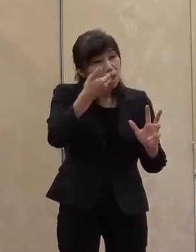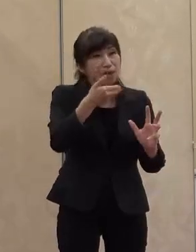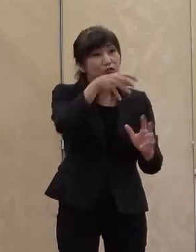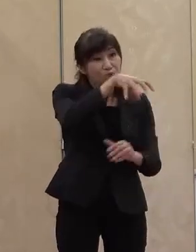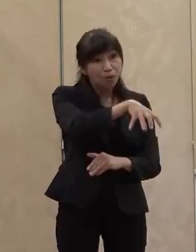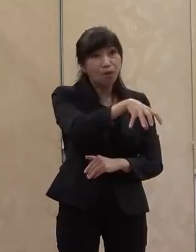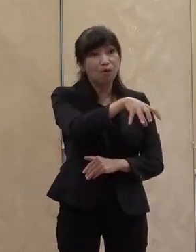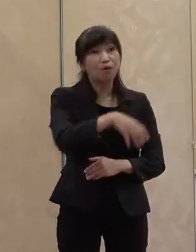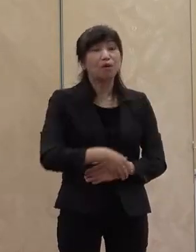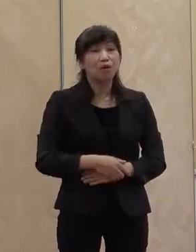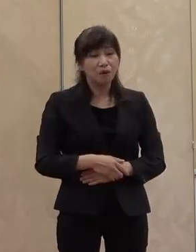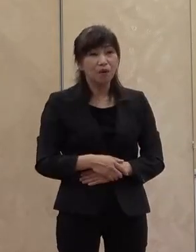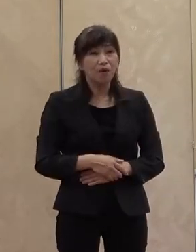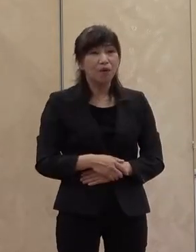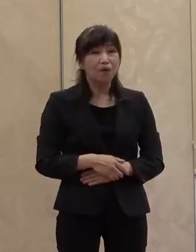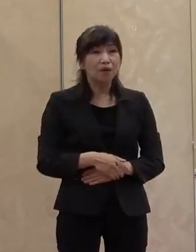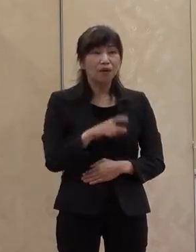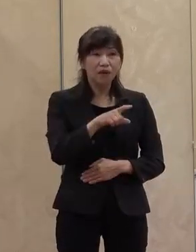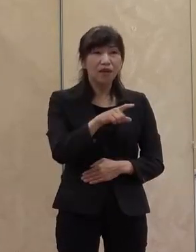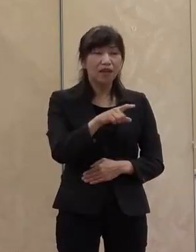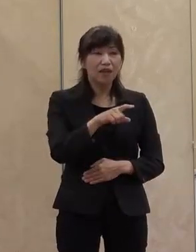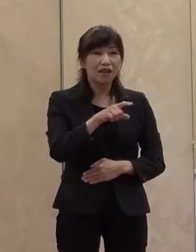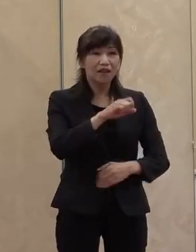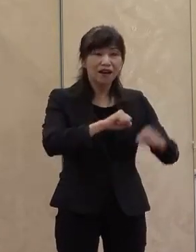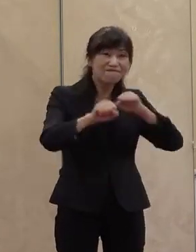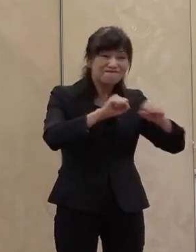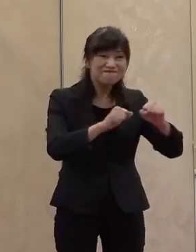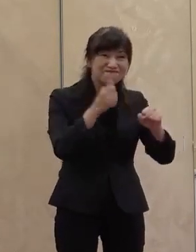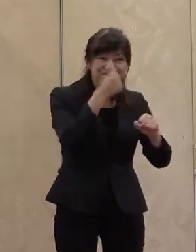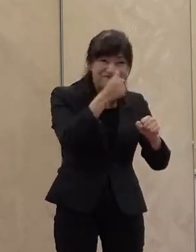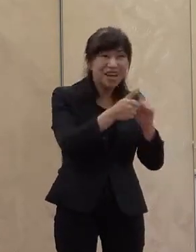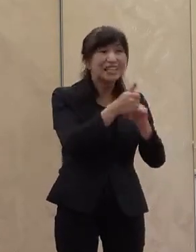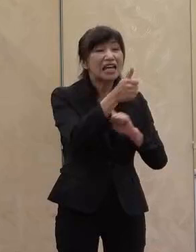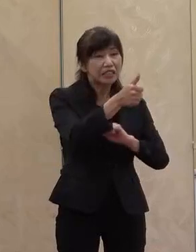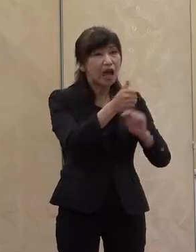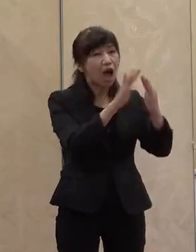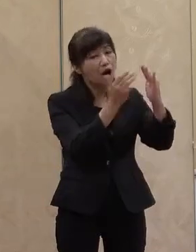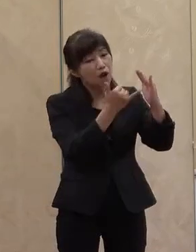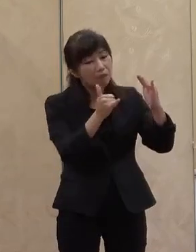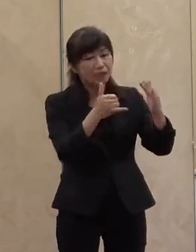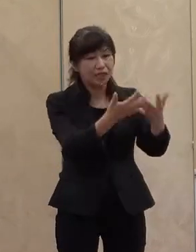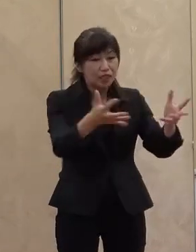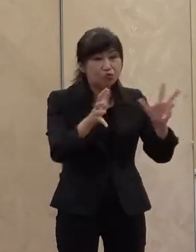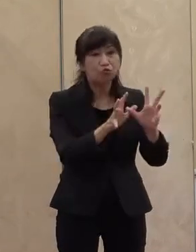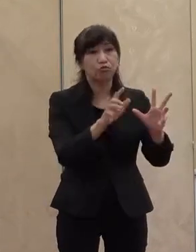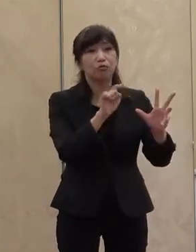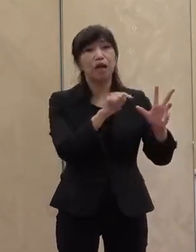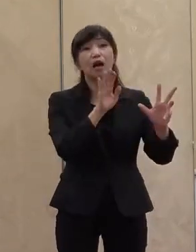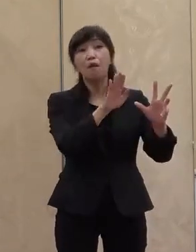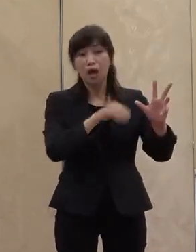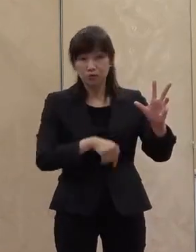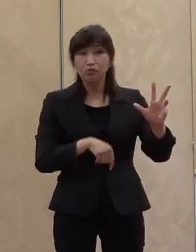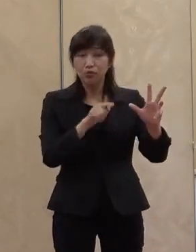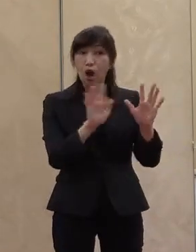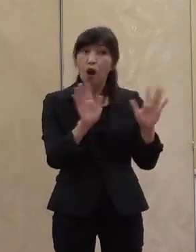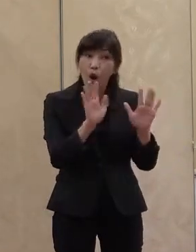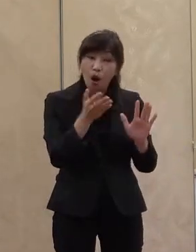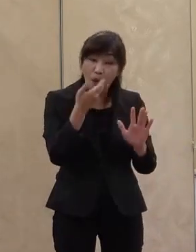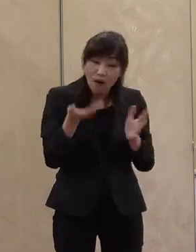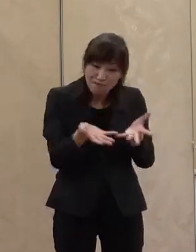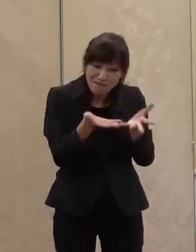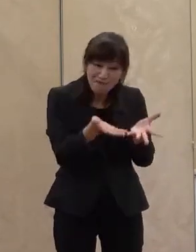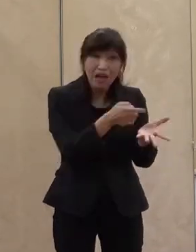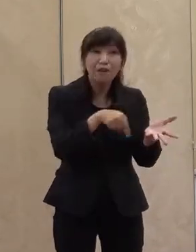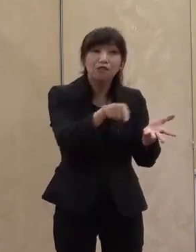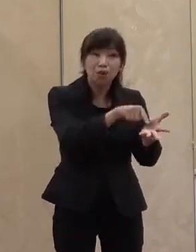ですね、これはやんちゃのファミリービズとありますが、そういったところで子どもの食堂、子